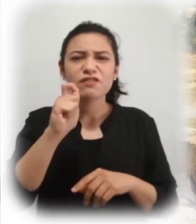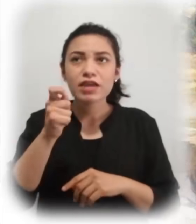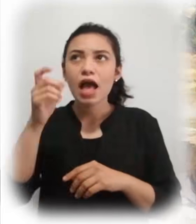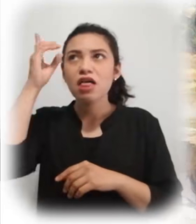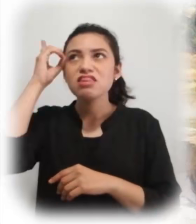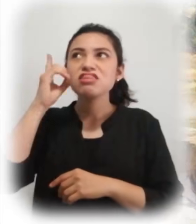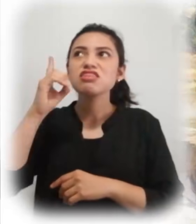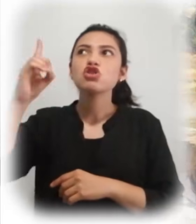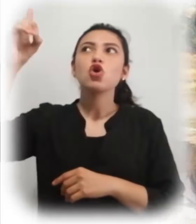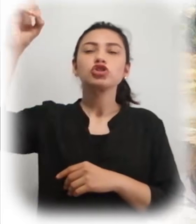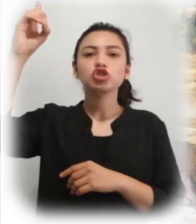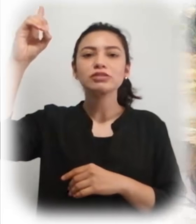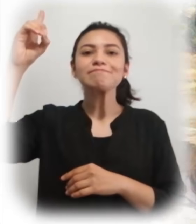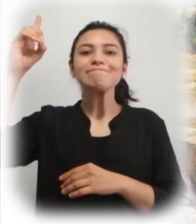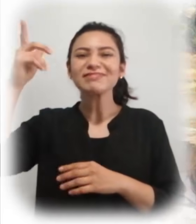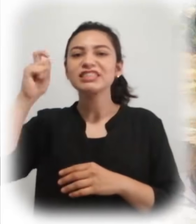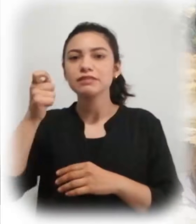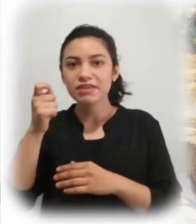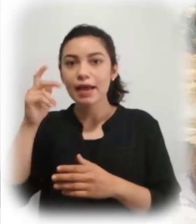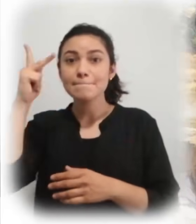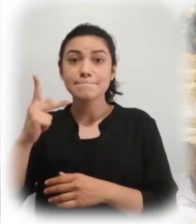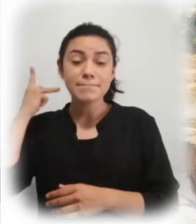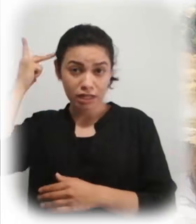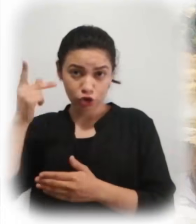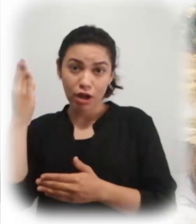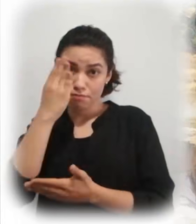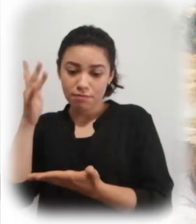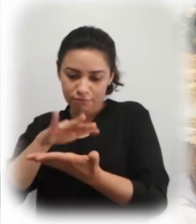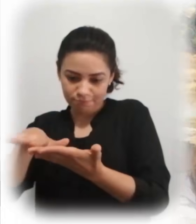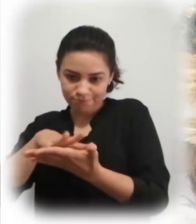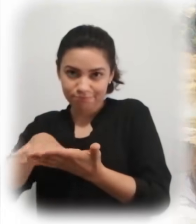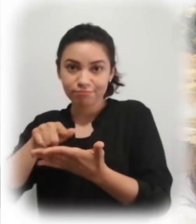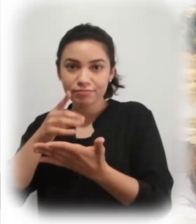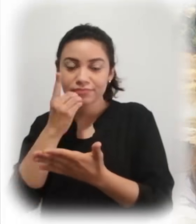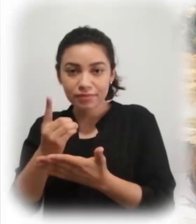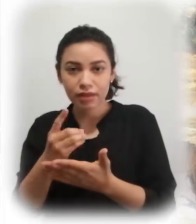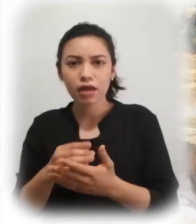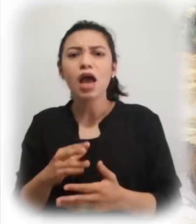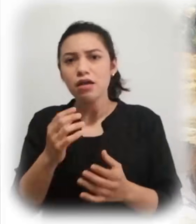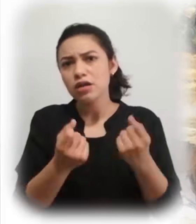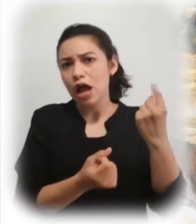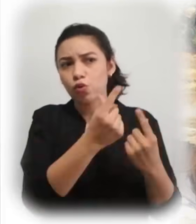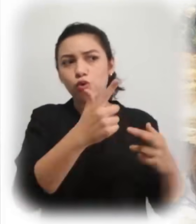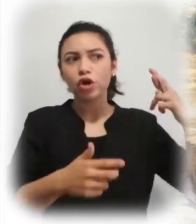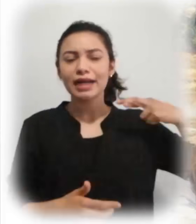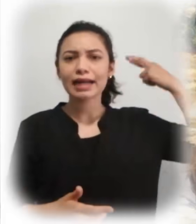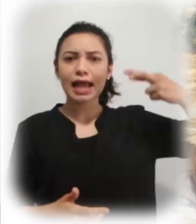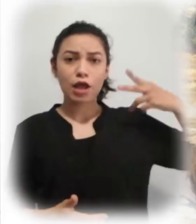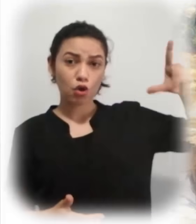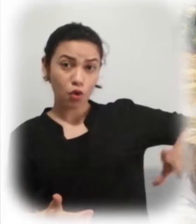gobernantes, que con frecuencia se les considera malos pastores, que solamente se aprovechan del rebaño.